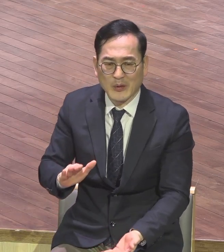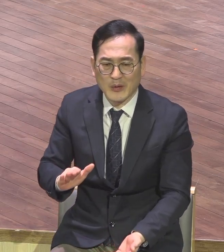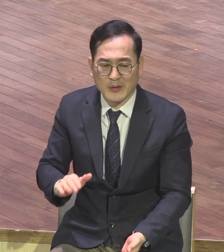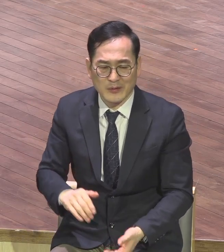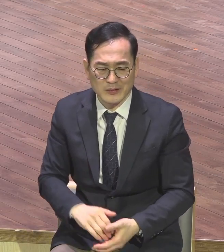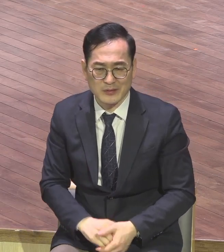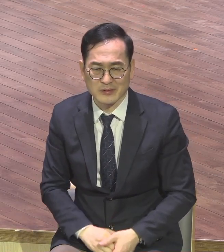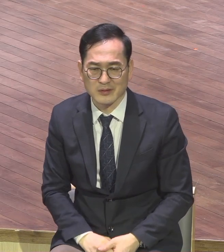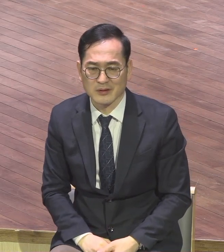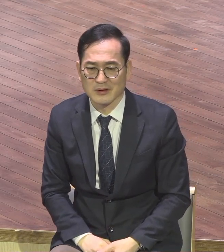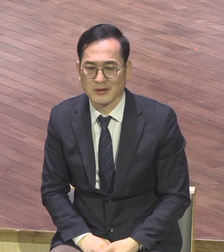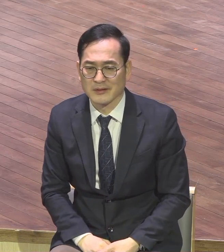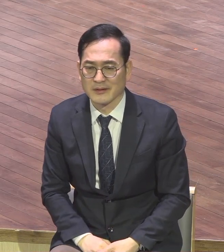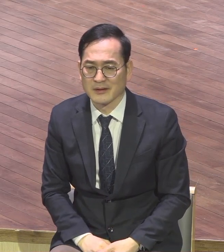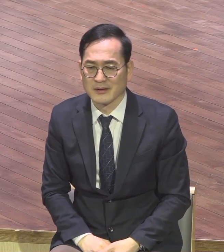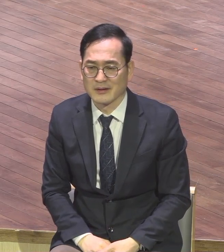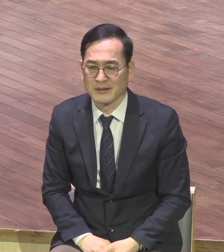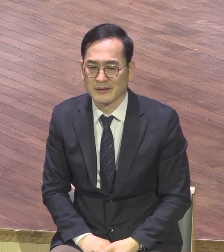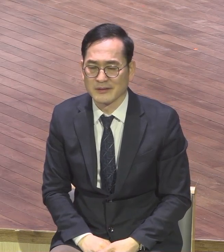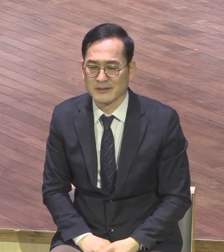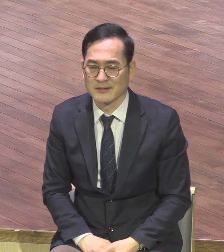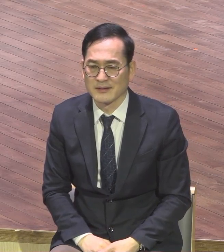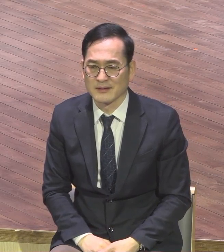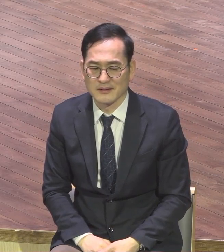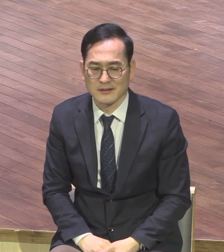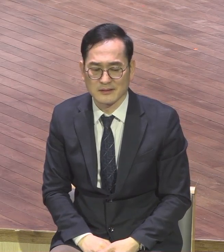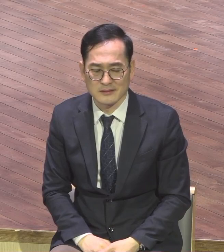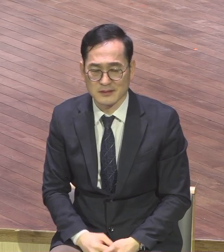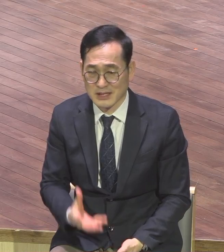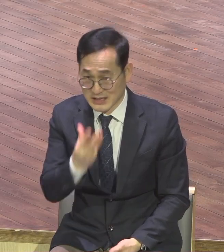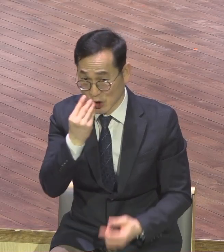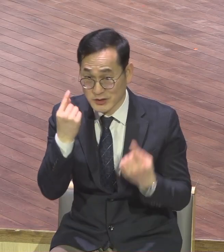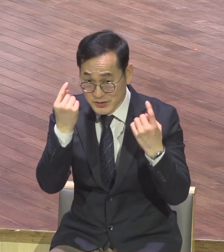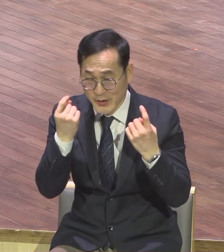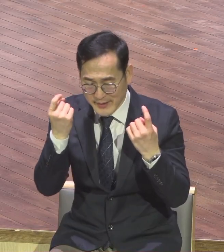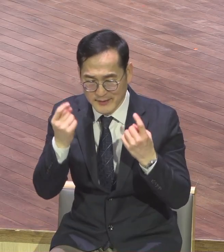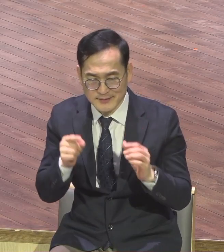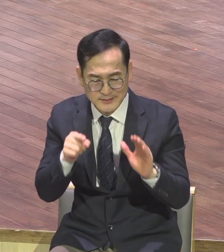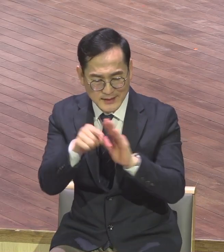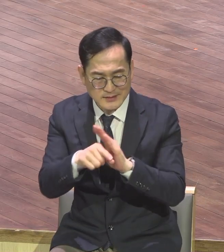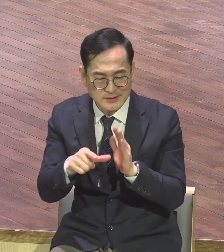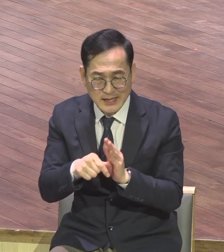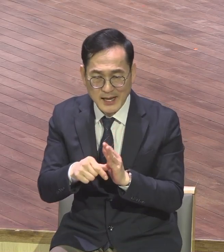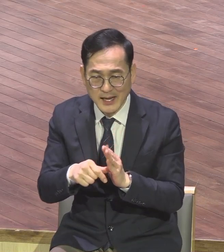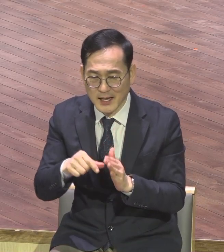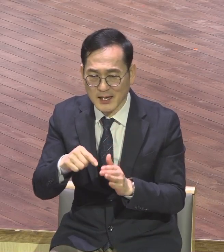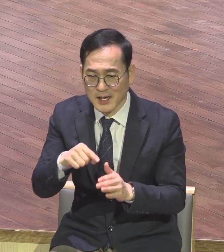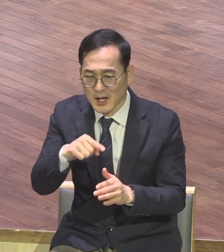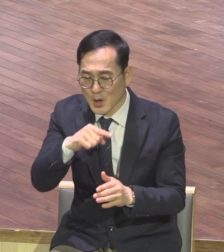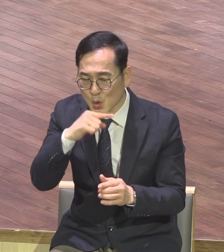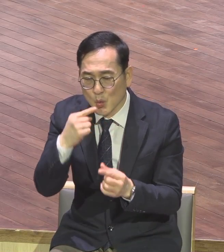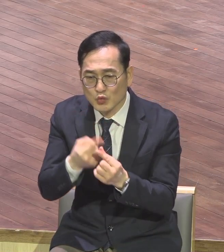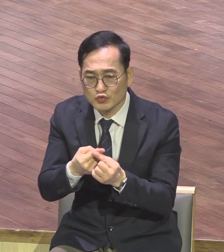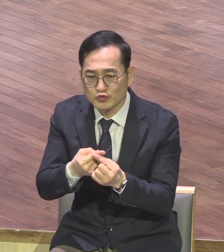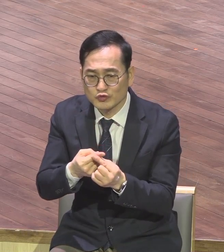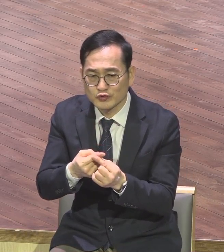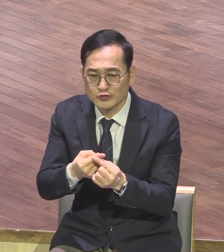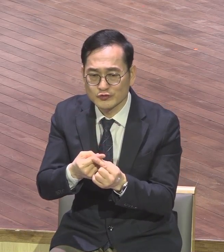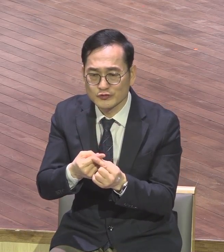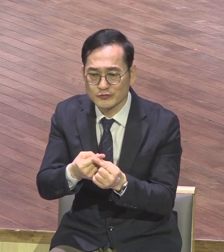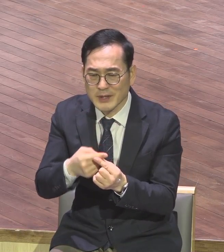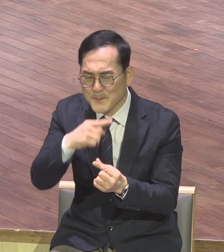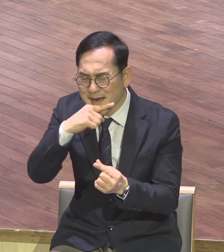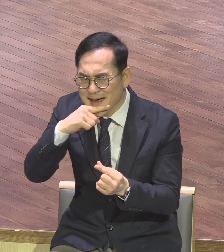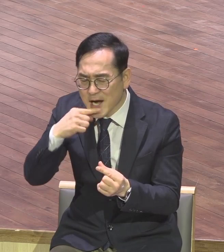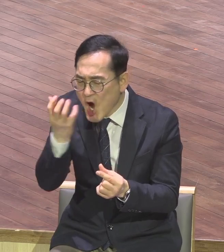먹으래요. 지금도 그래. 그 성지순례 갔는데 아 우리가 우리는 체질이 고추장 일시야 먹잖아요.